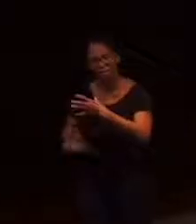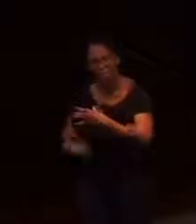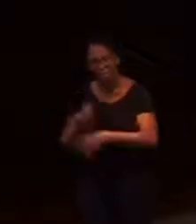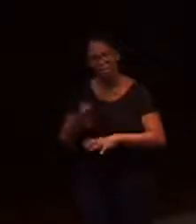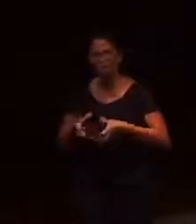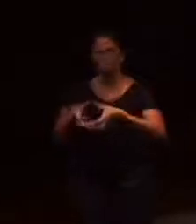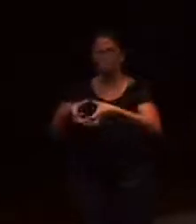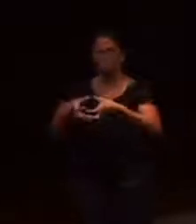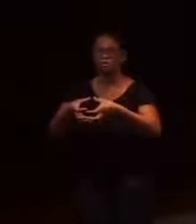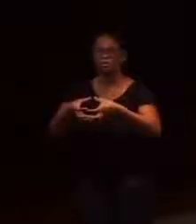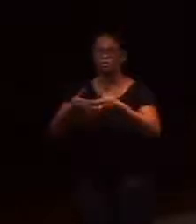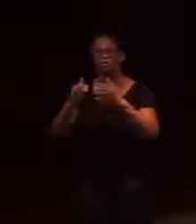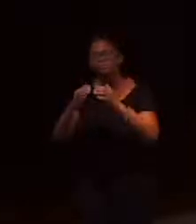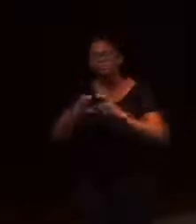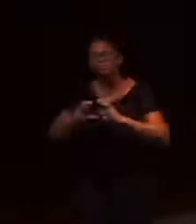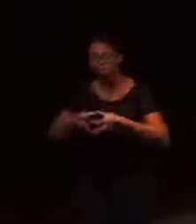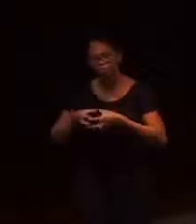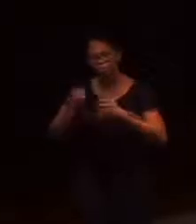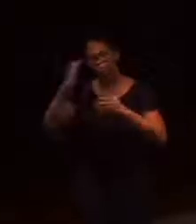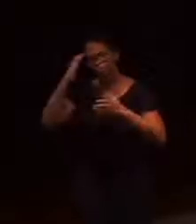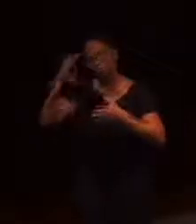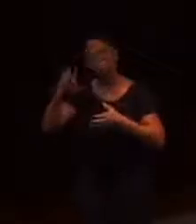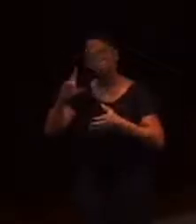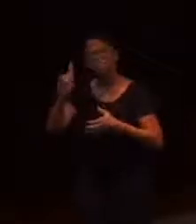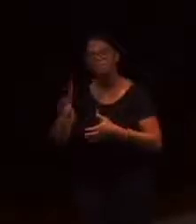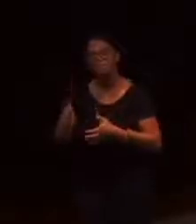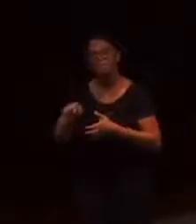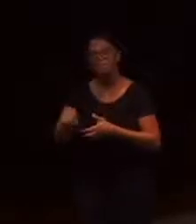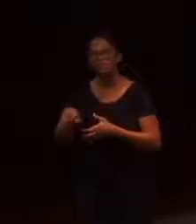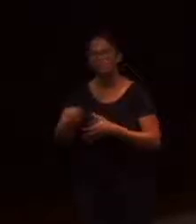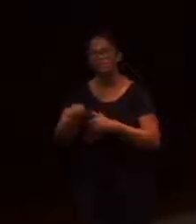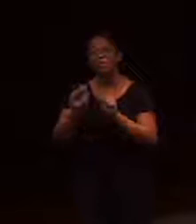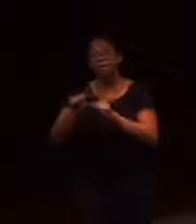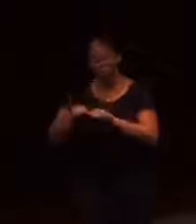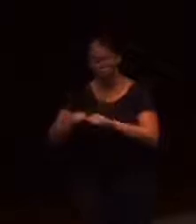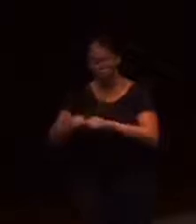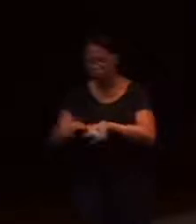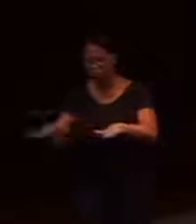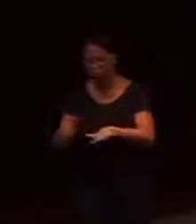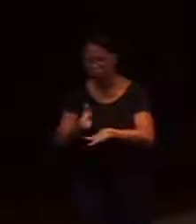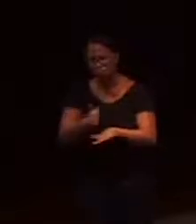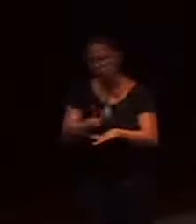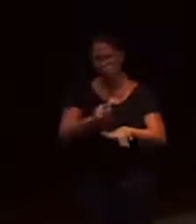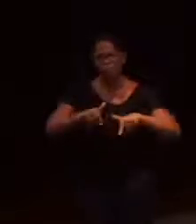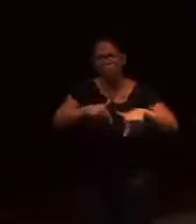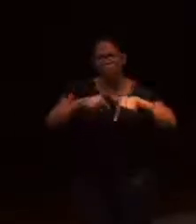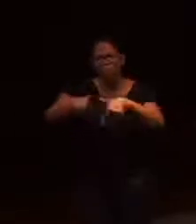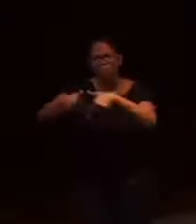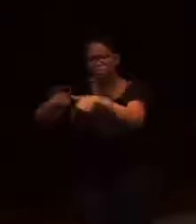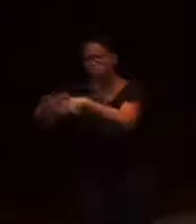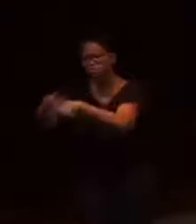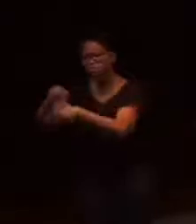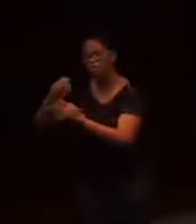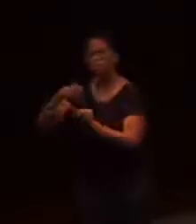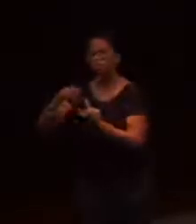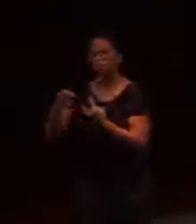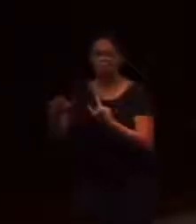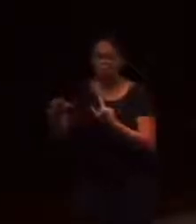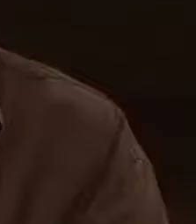esse comitê e fazer com que a gente dê capilaridade para todas essas ações ao nível da Fiocruz como um todo.